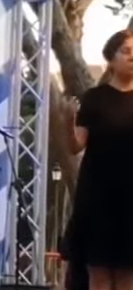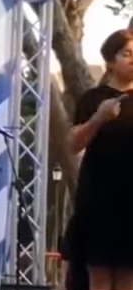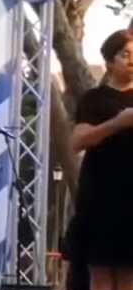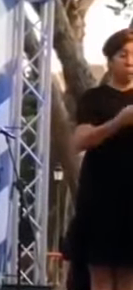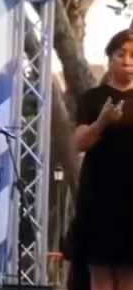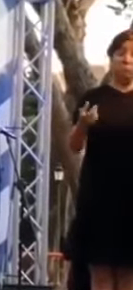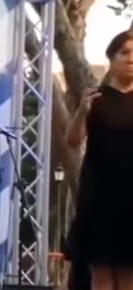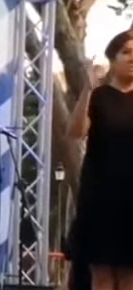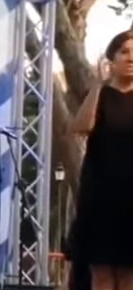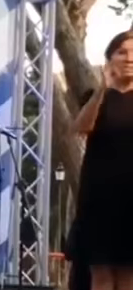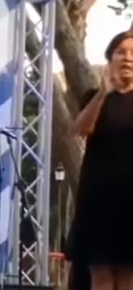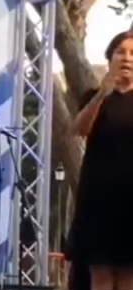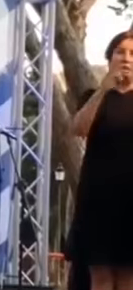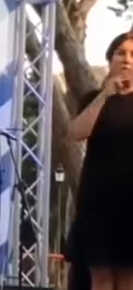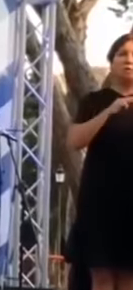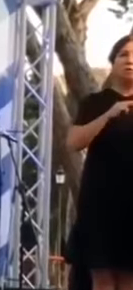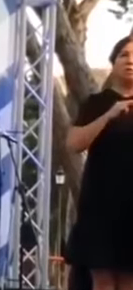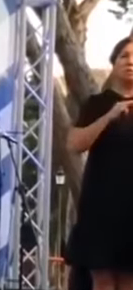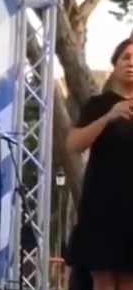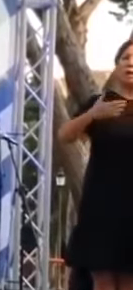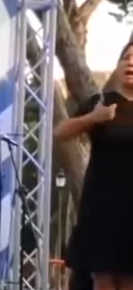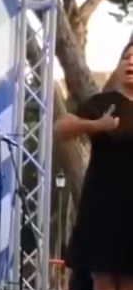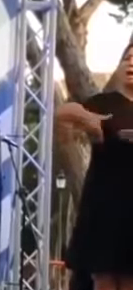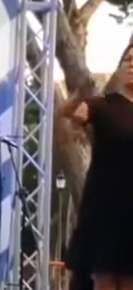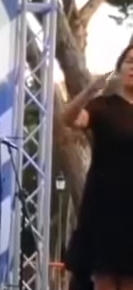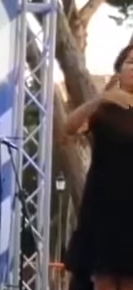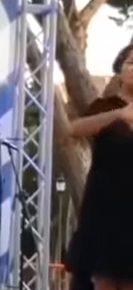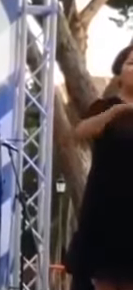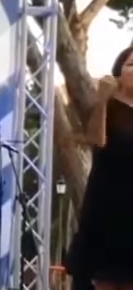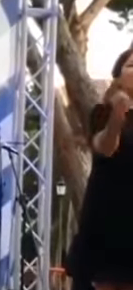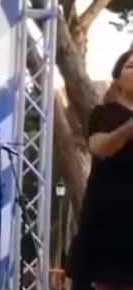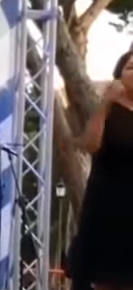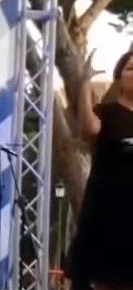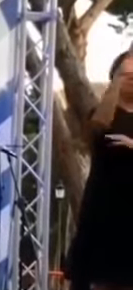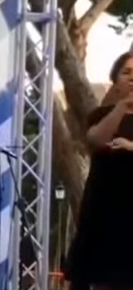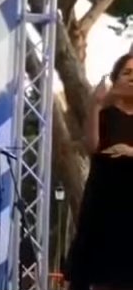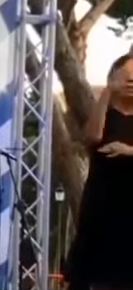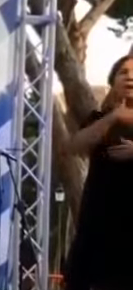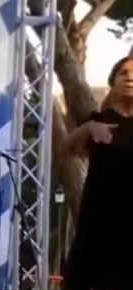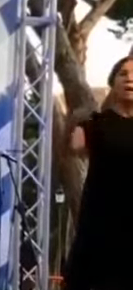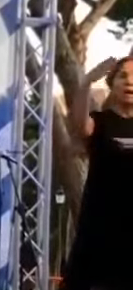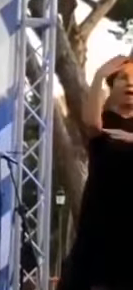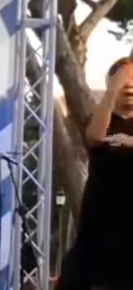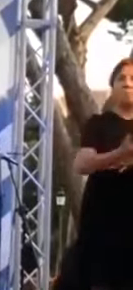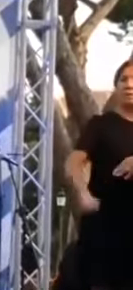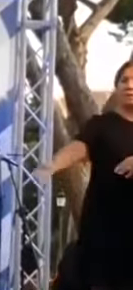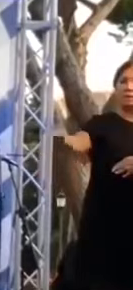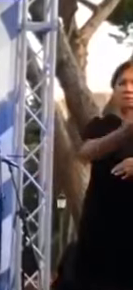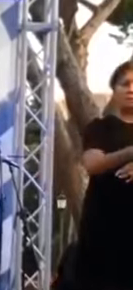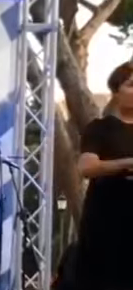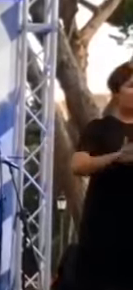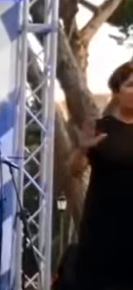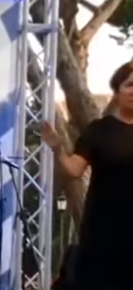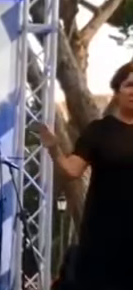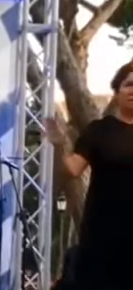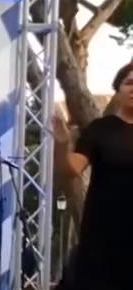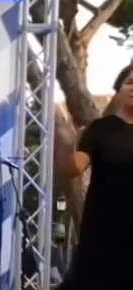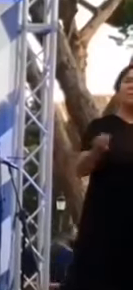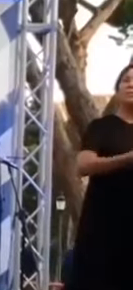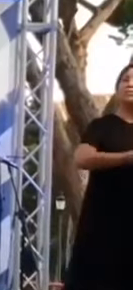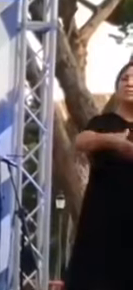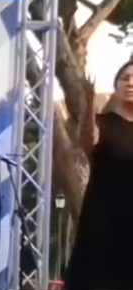Anche lì, zero, abbandonati gli operatori del turismo, abbandonati gli albergatori, niente, anche